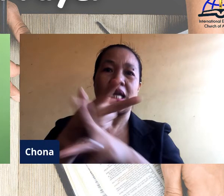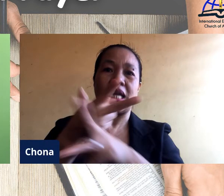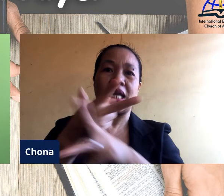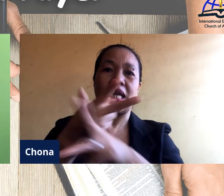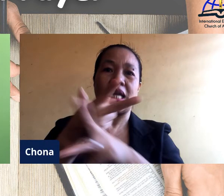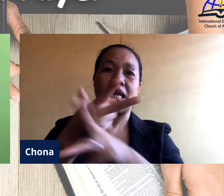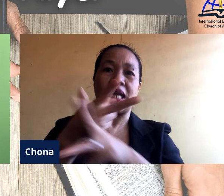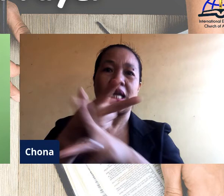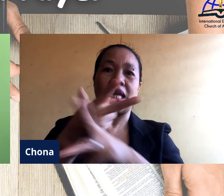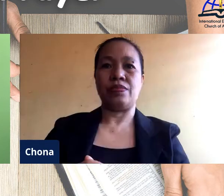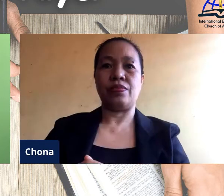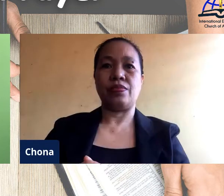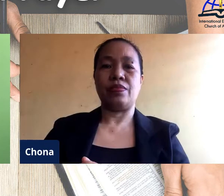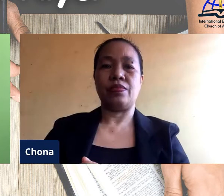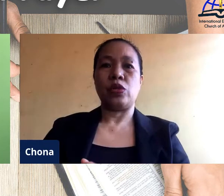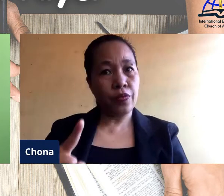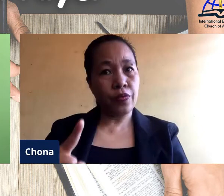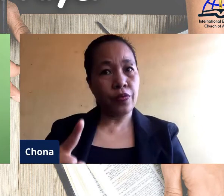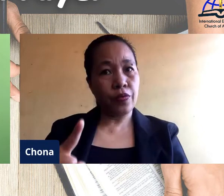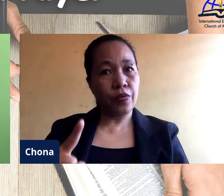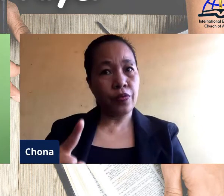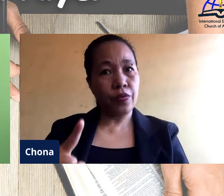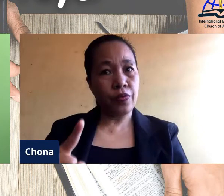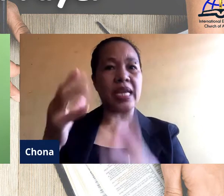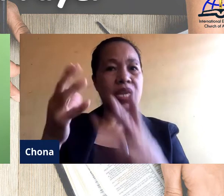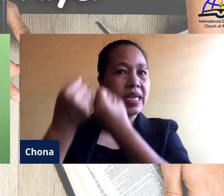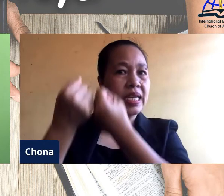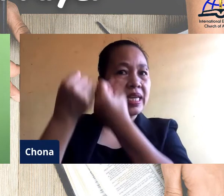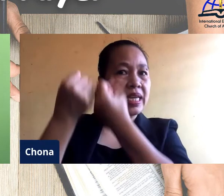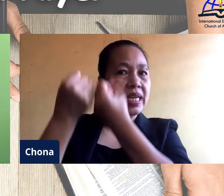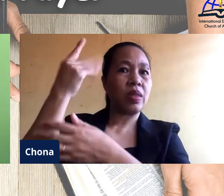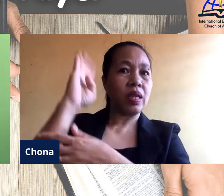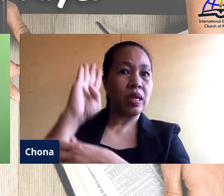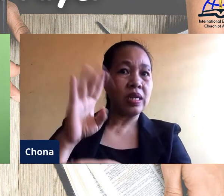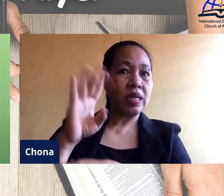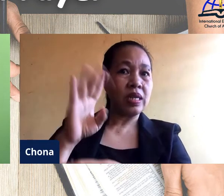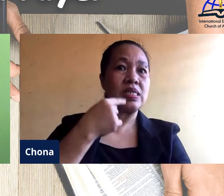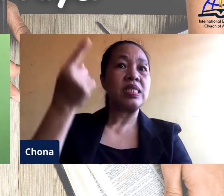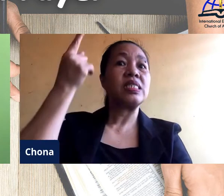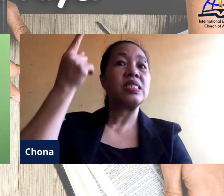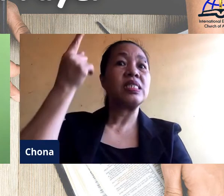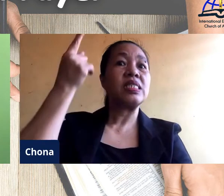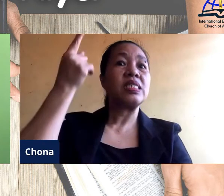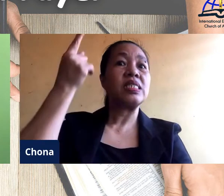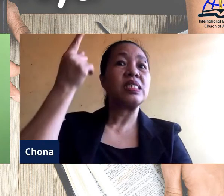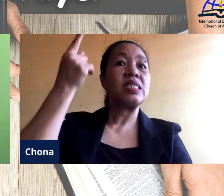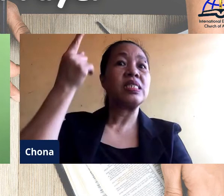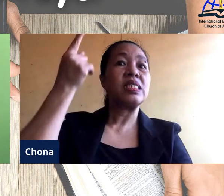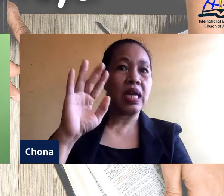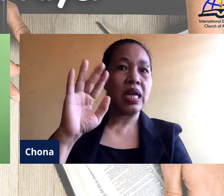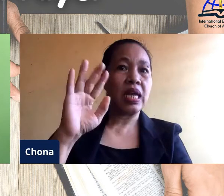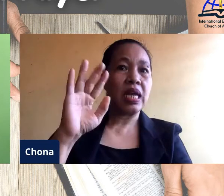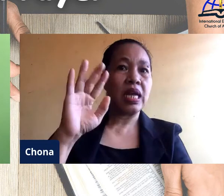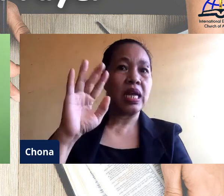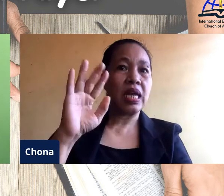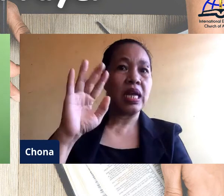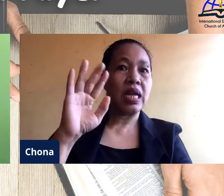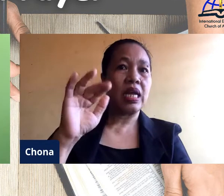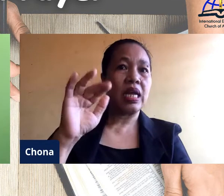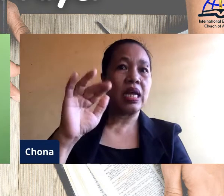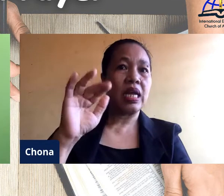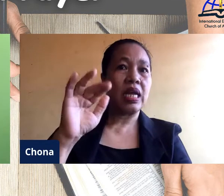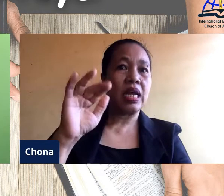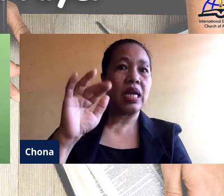lingkod ng pamahalaan, nakilala naman siya nung conductor. Sabi po nung conductor sa kanya, he